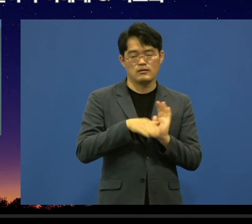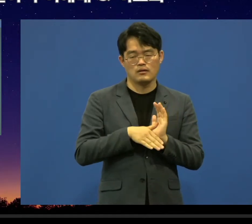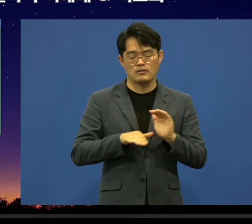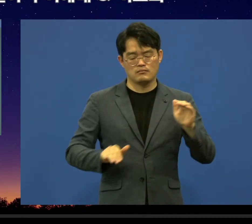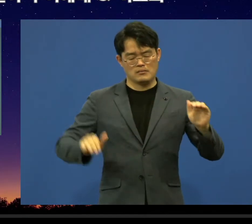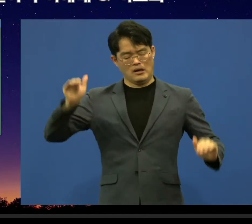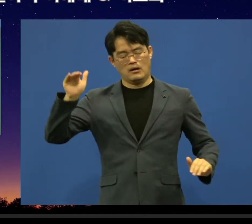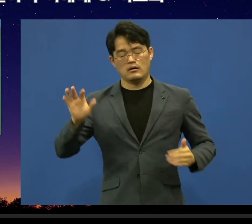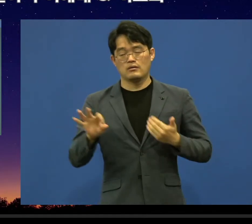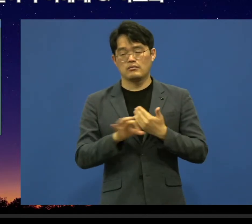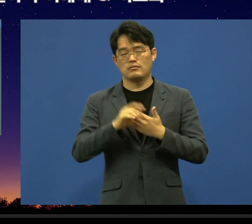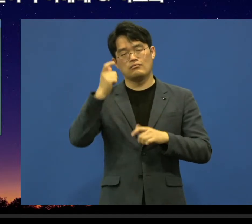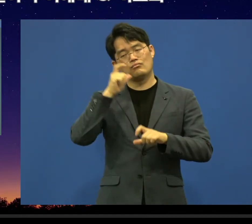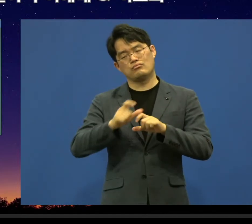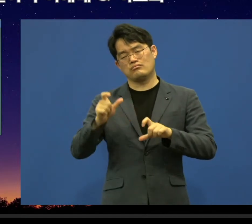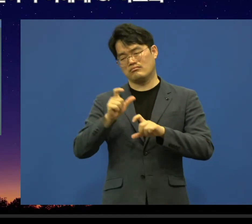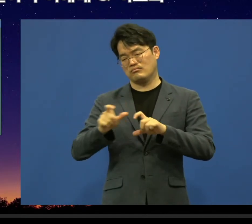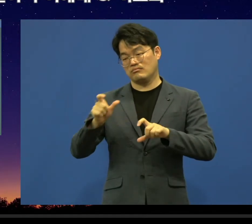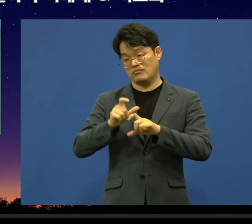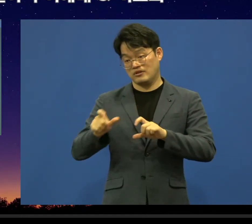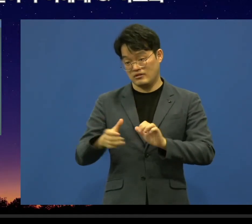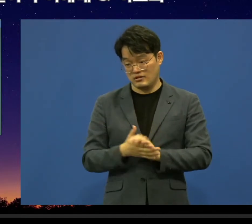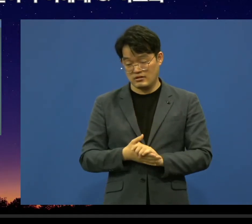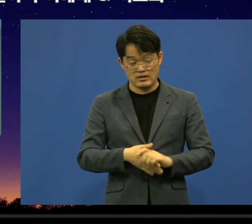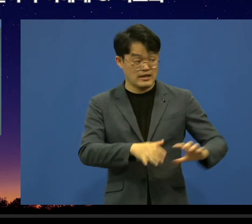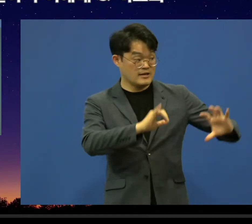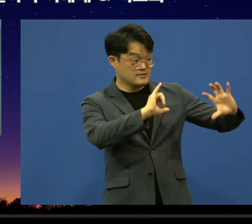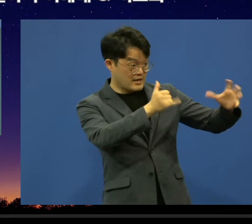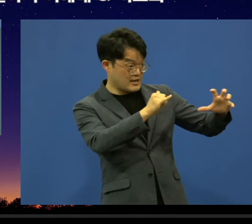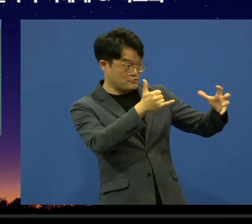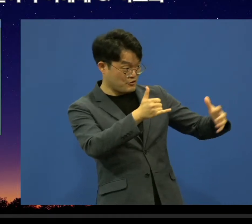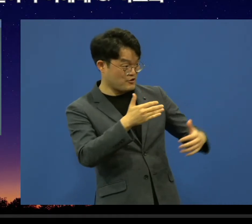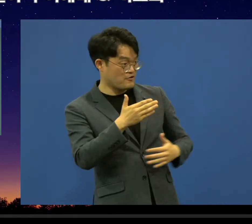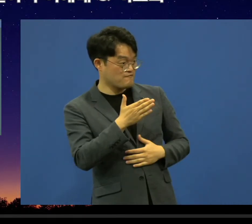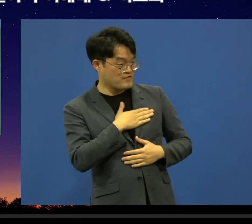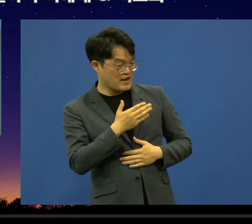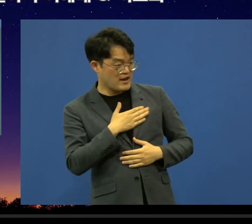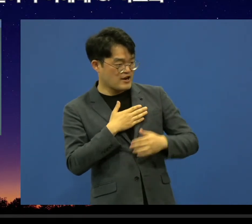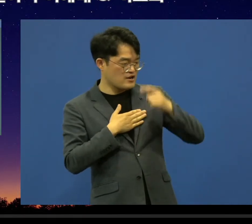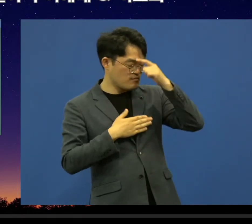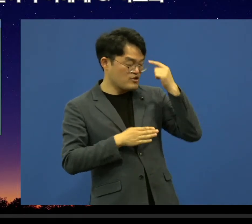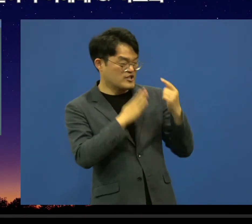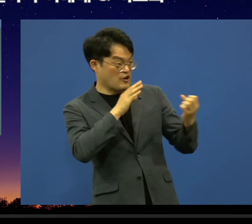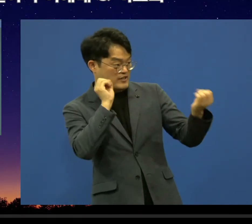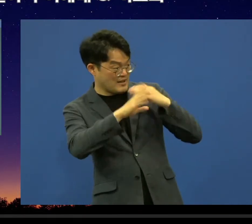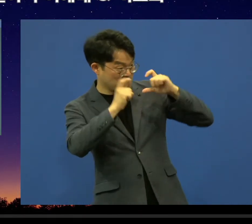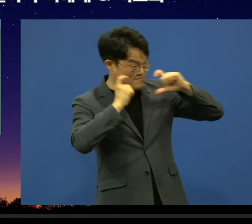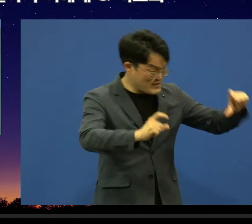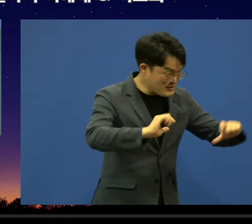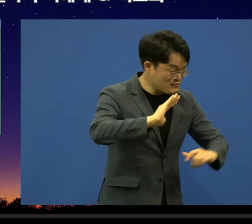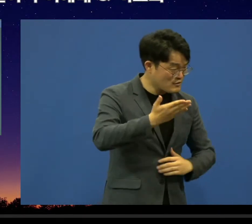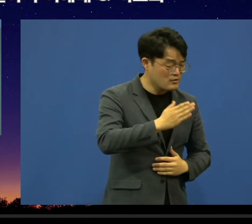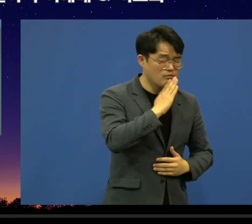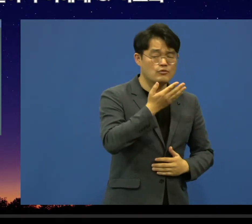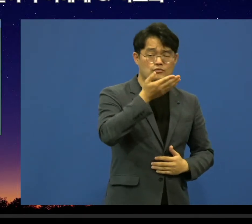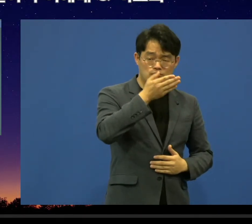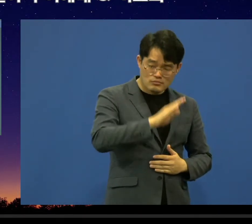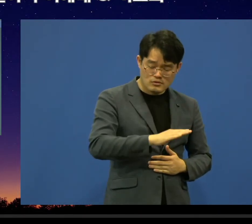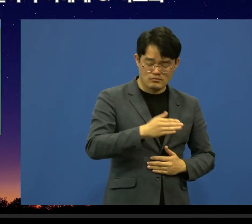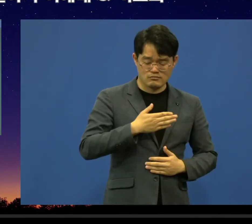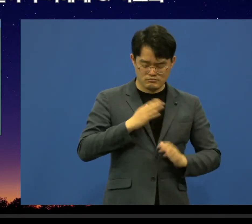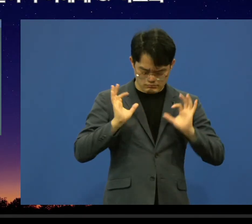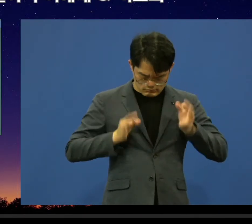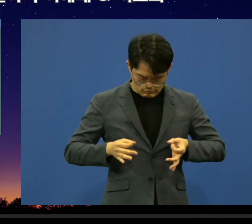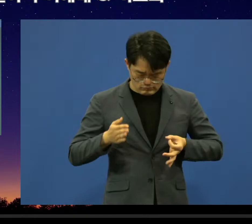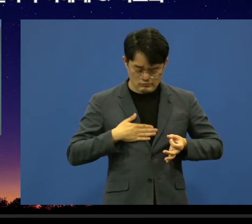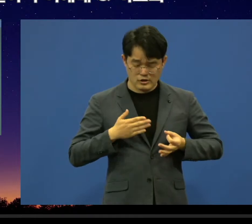됩니다. 답이 없는 세상에 답이 되라고 부름받았지만 내 인생조차도 해결할 수 없는 답이 없는 인생을 내가